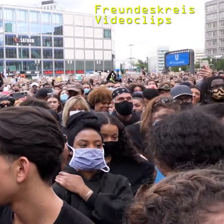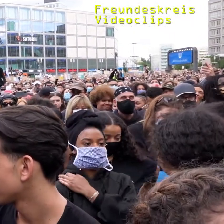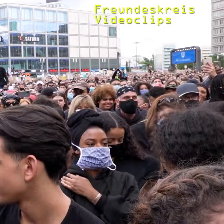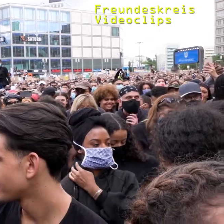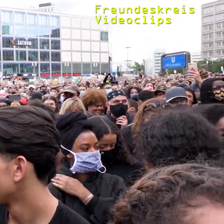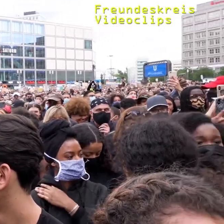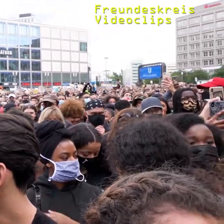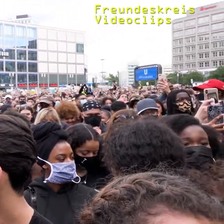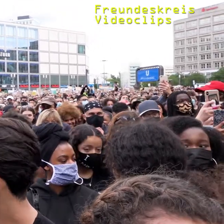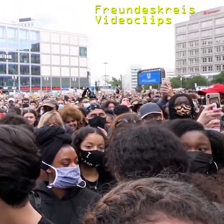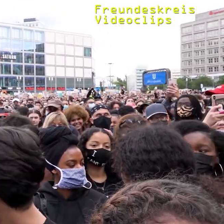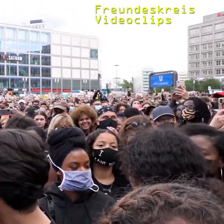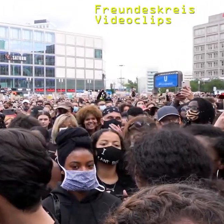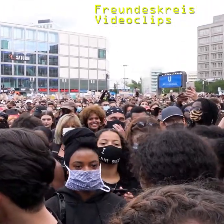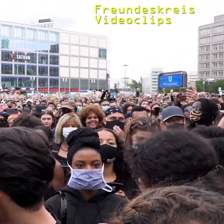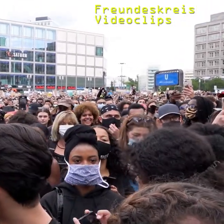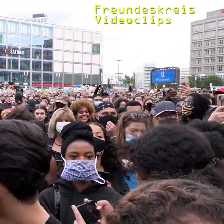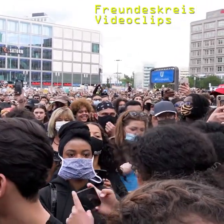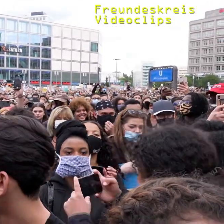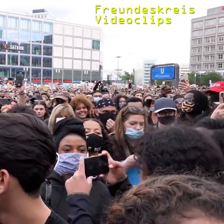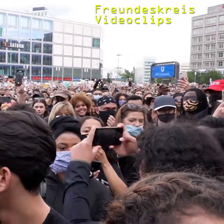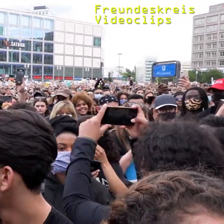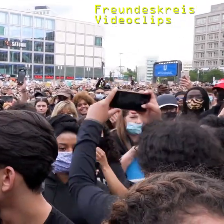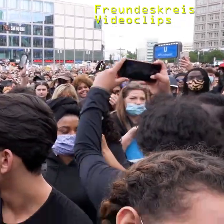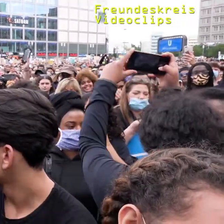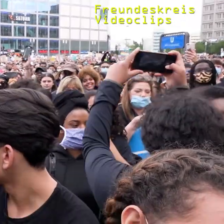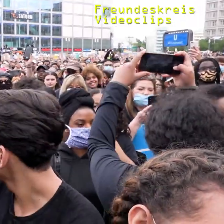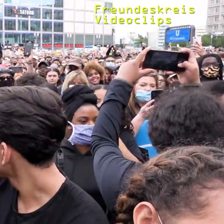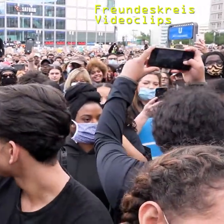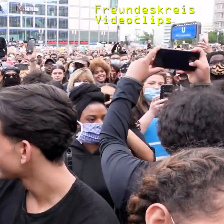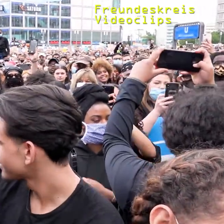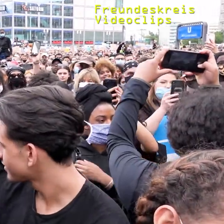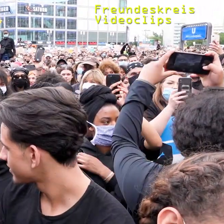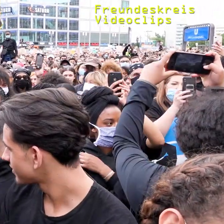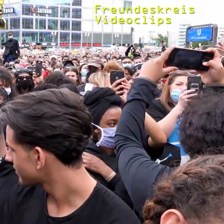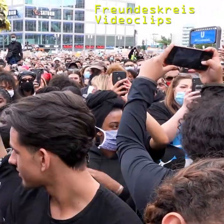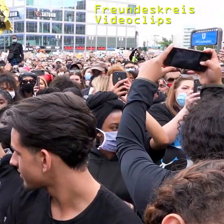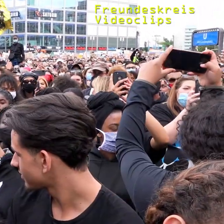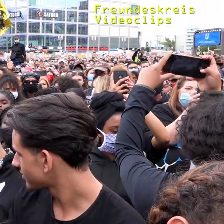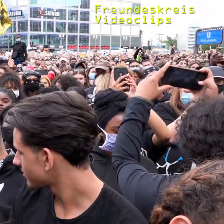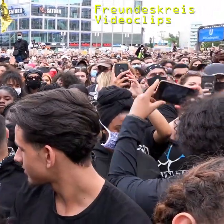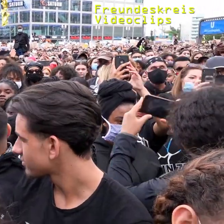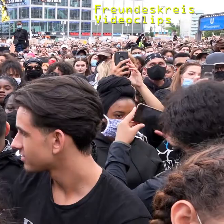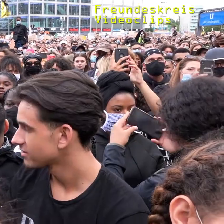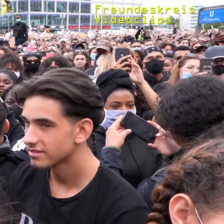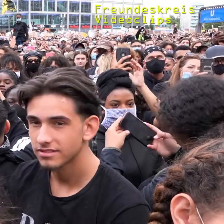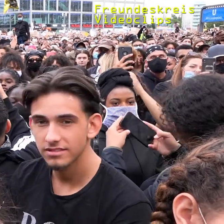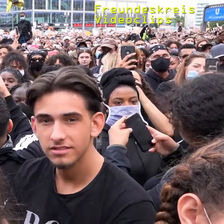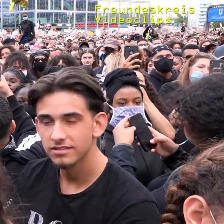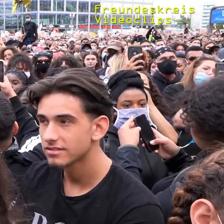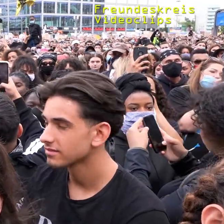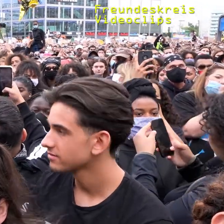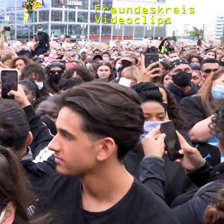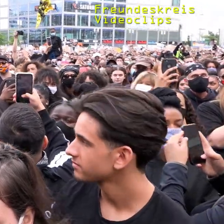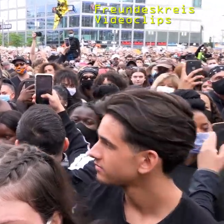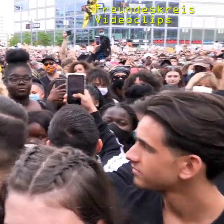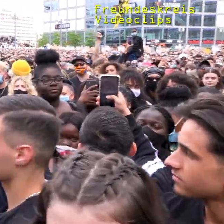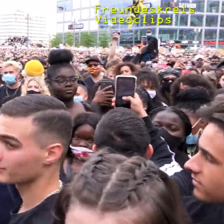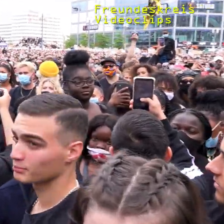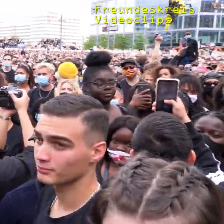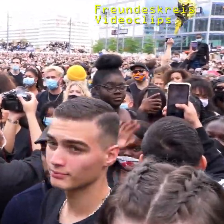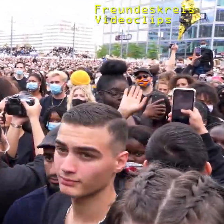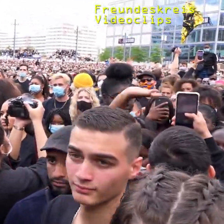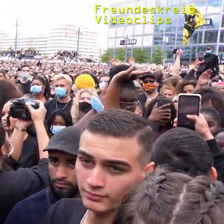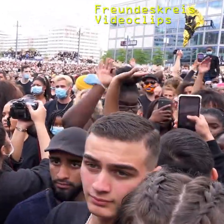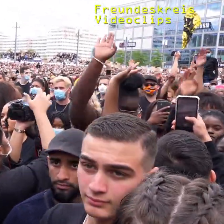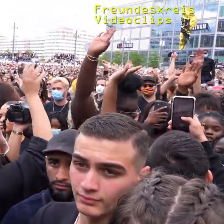an euch. Wie viele von euch hatten bereits in der Grundschule dieses unangenehme, stechende Gefühl, einfach anders oder falsch